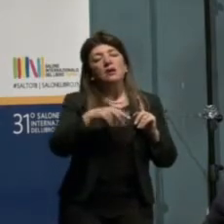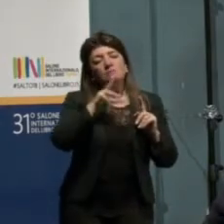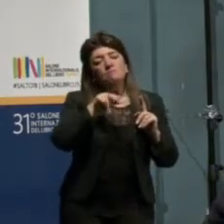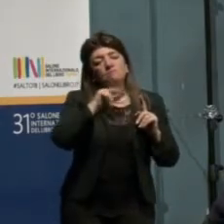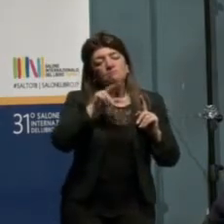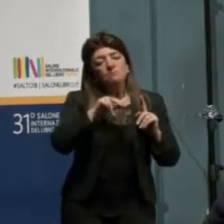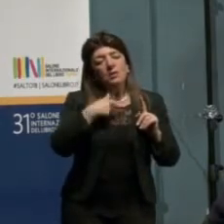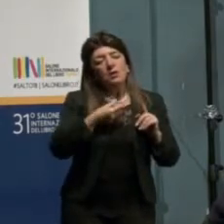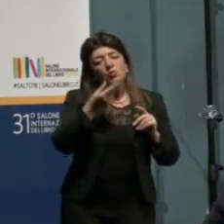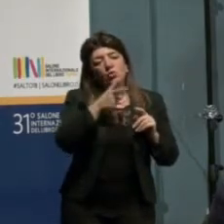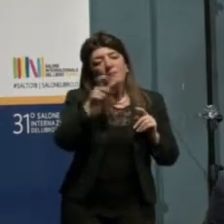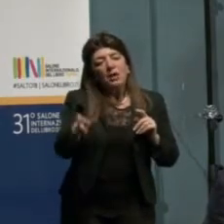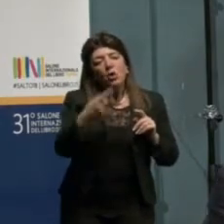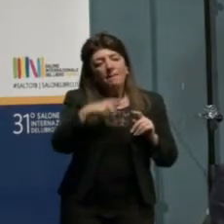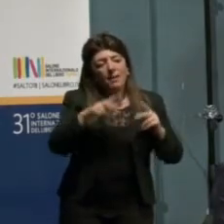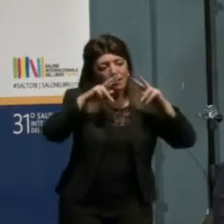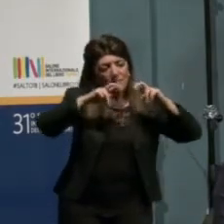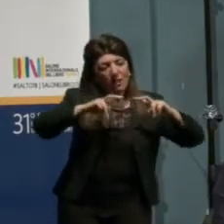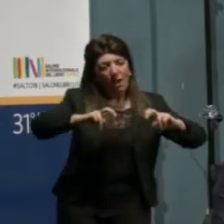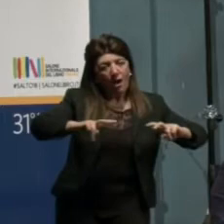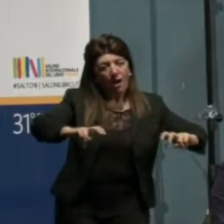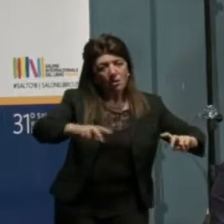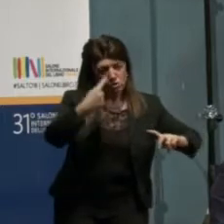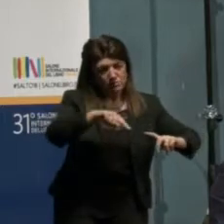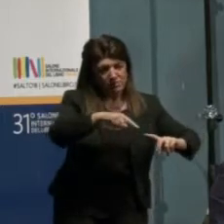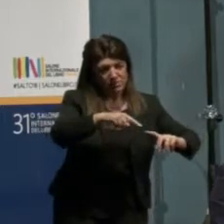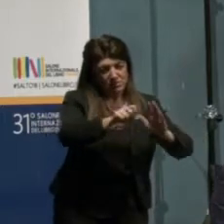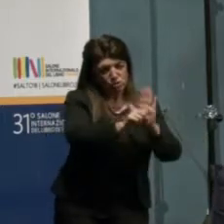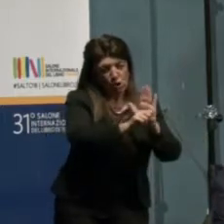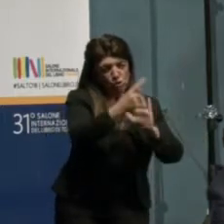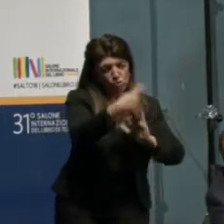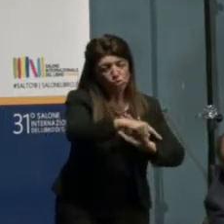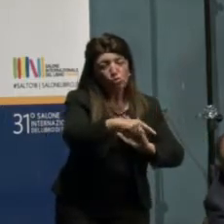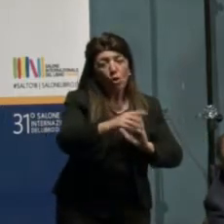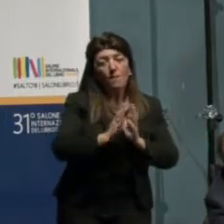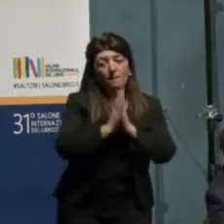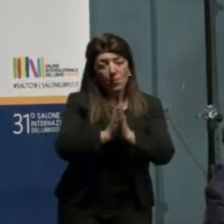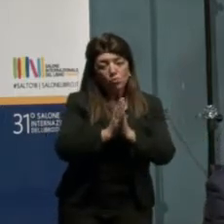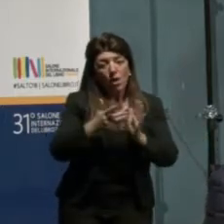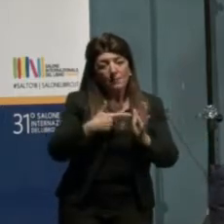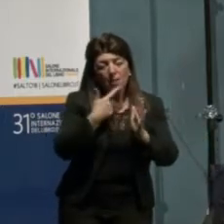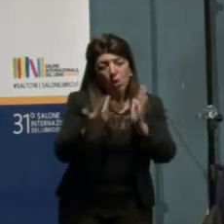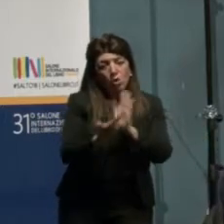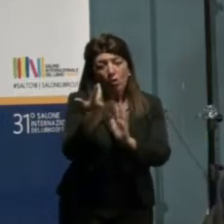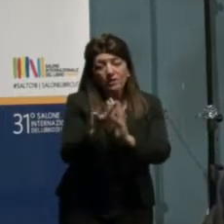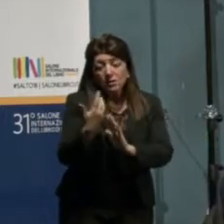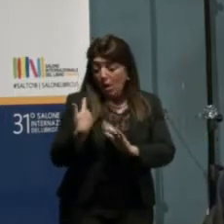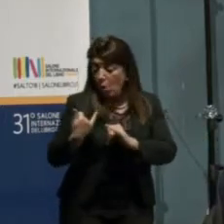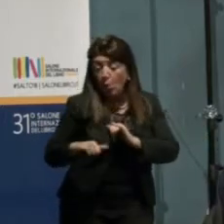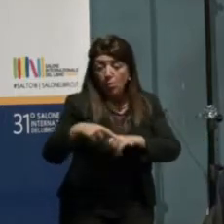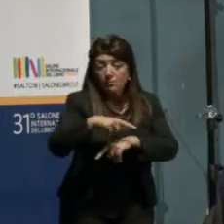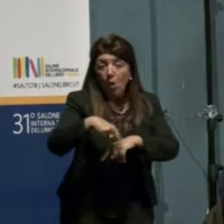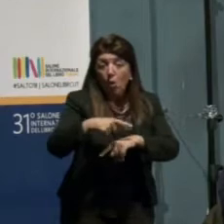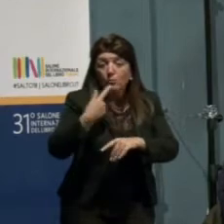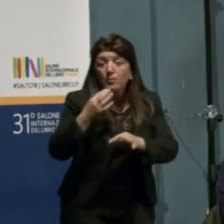farvi il punto sulle indagini purtroppo abbiamo una delle novità delle ultime ore e degli